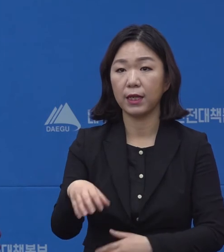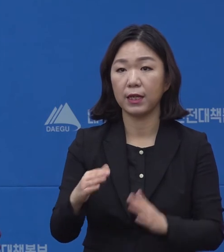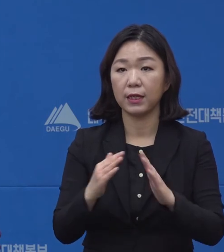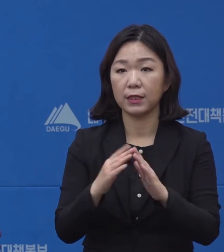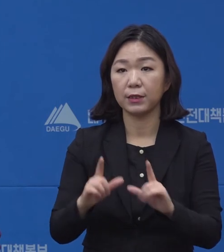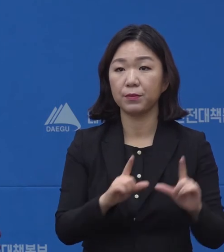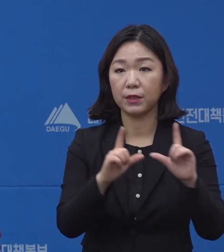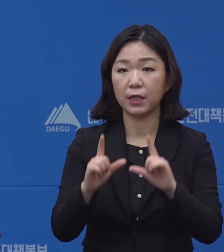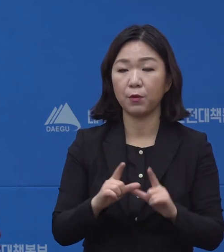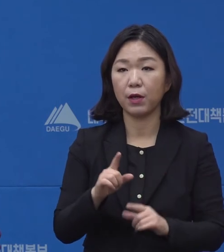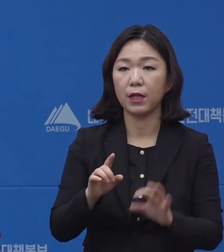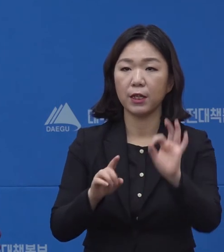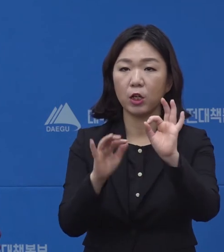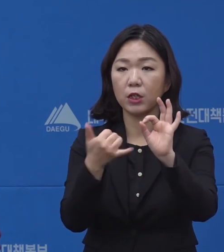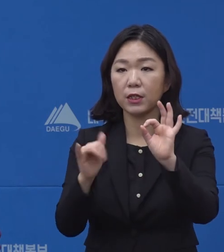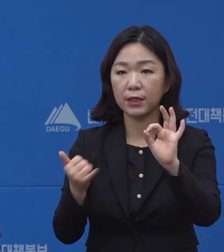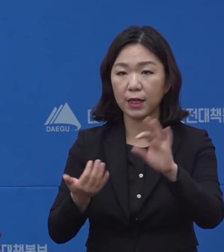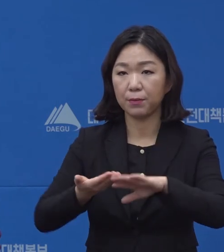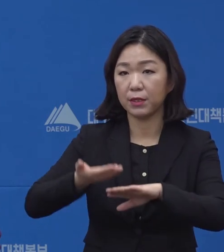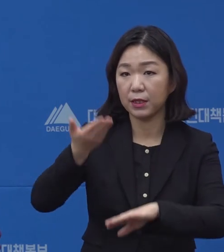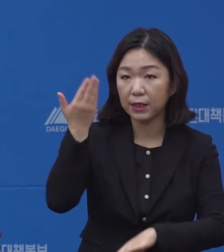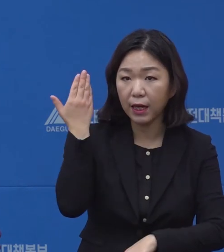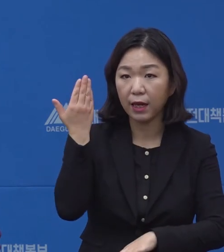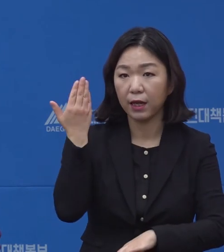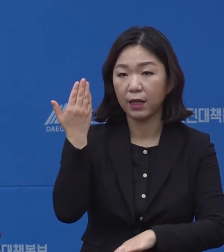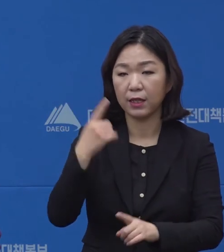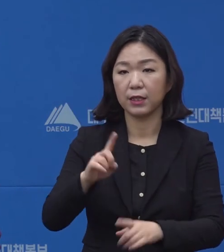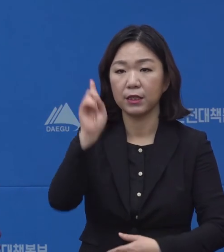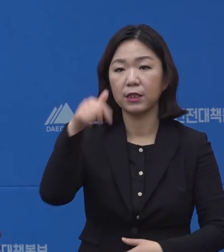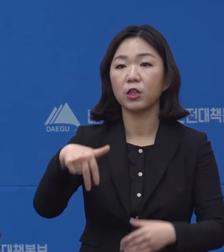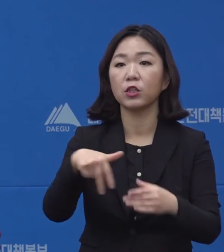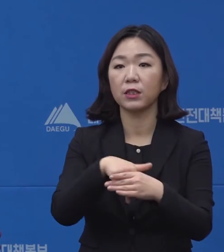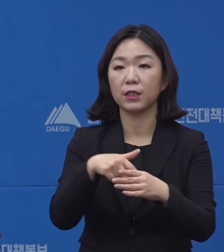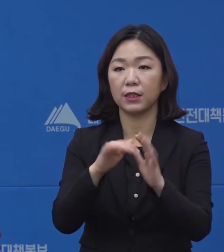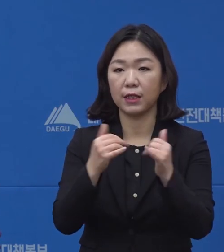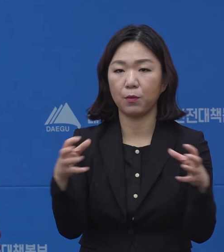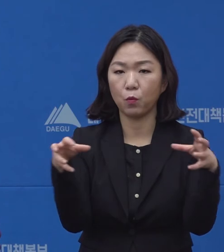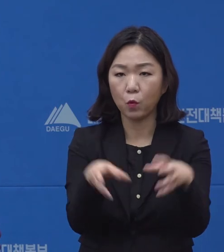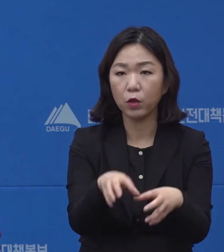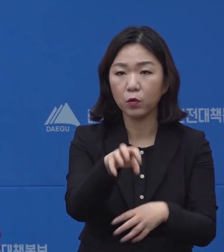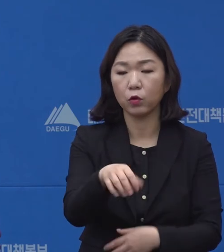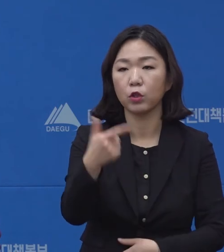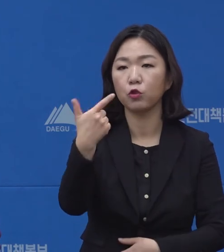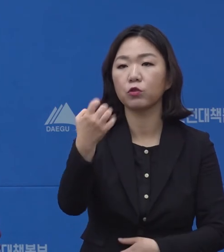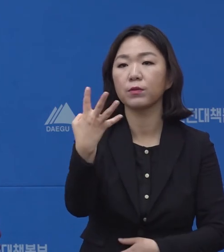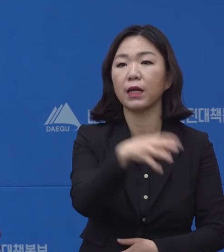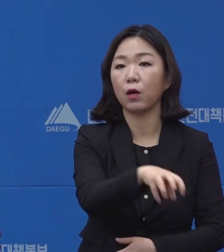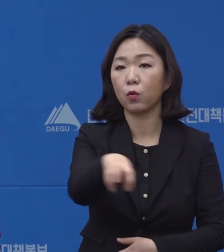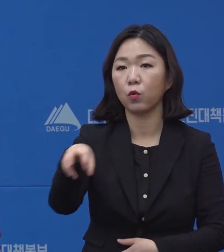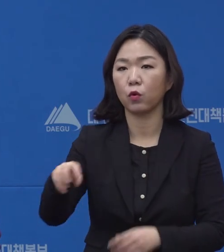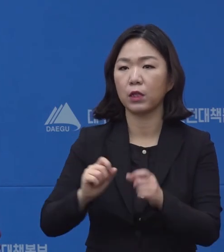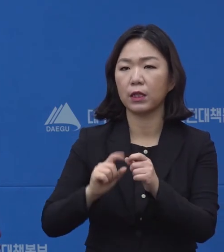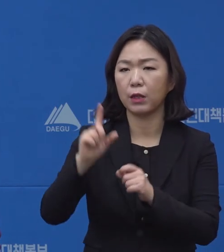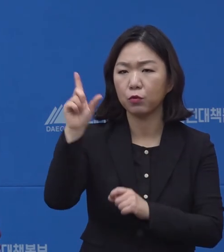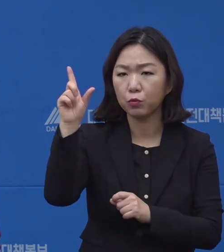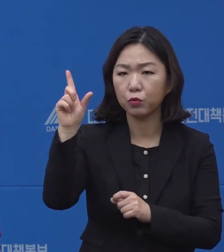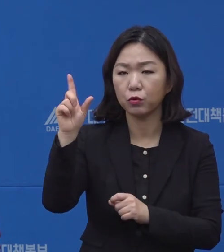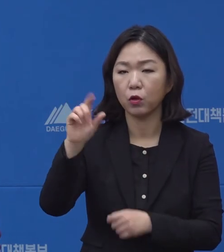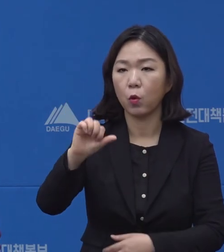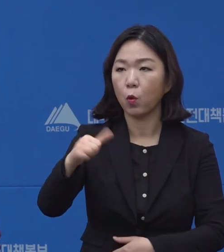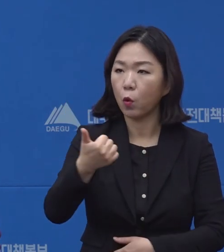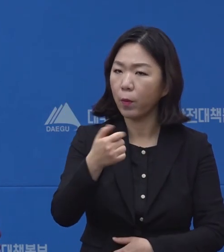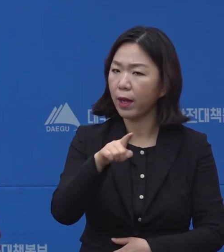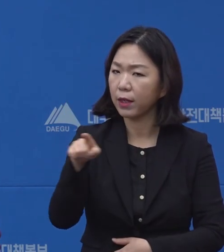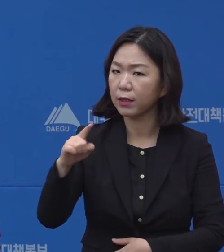중 10명 이상의 신천지 교인이 거주하는 주거단지는 64개로 이 중 대부분은